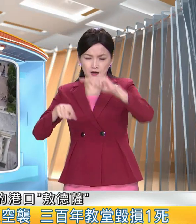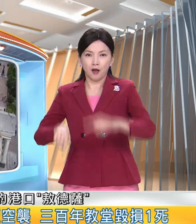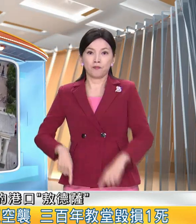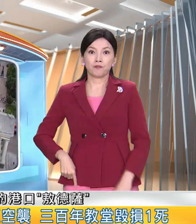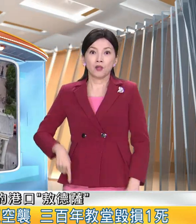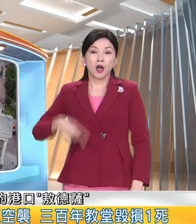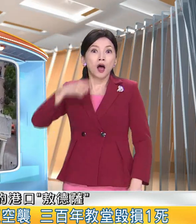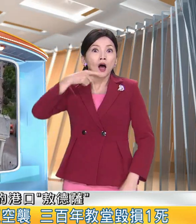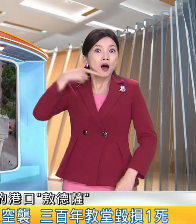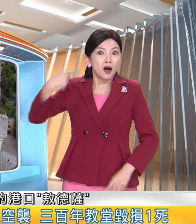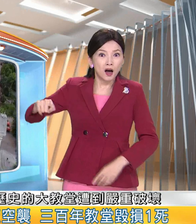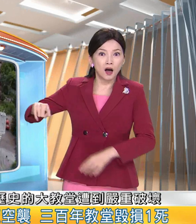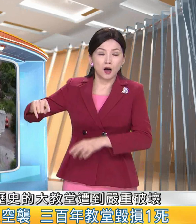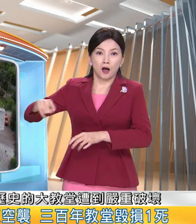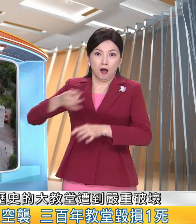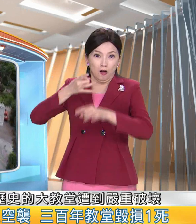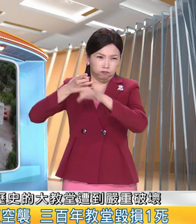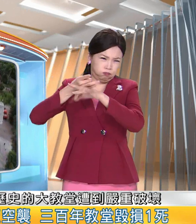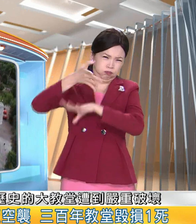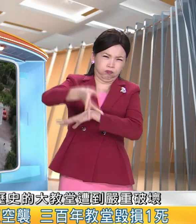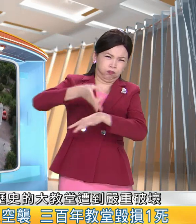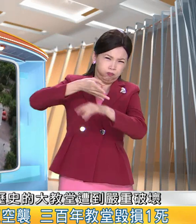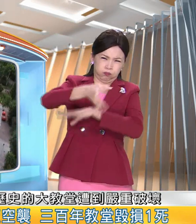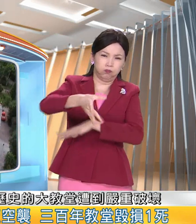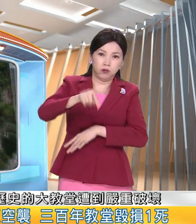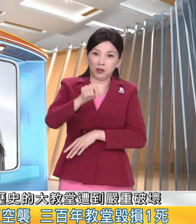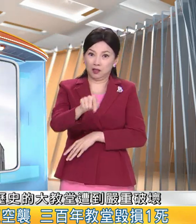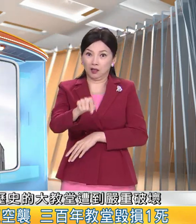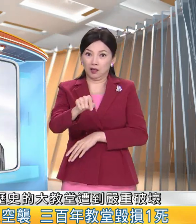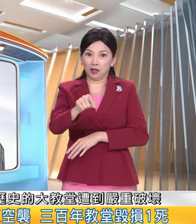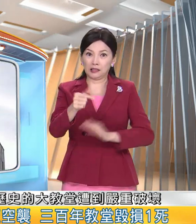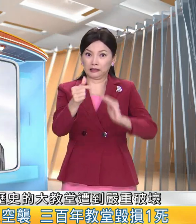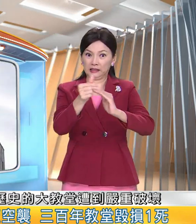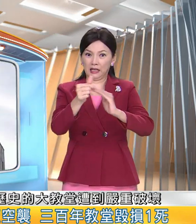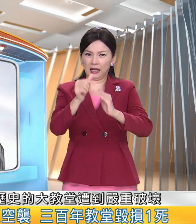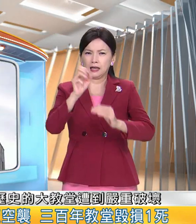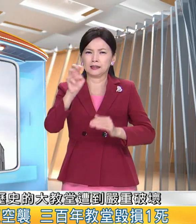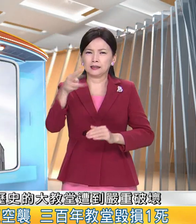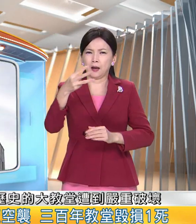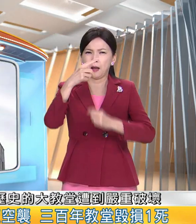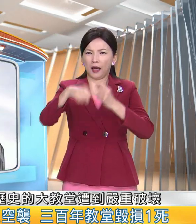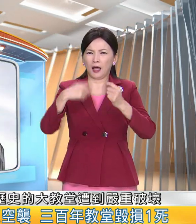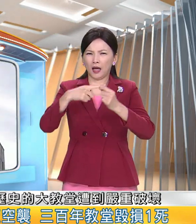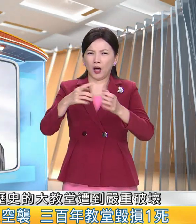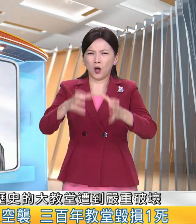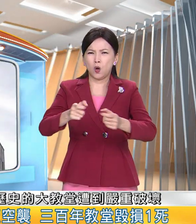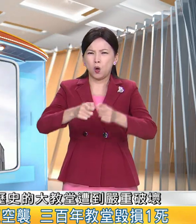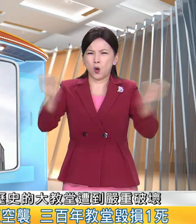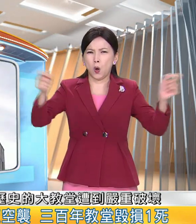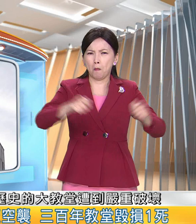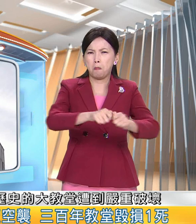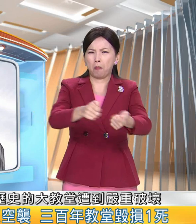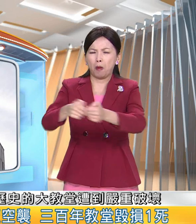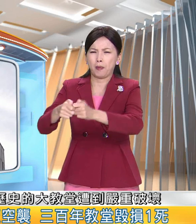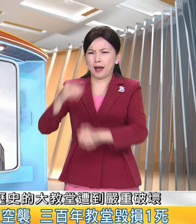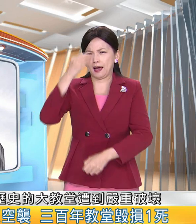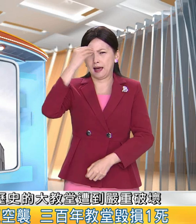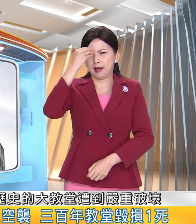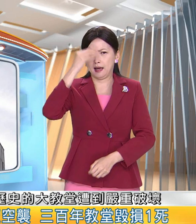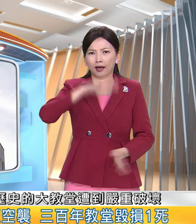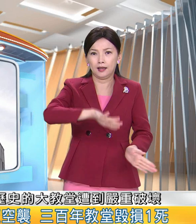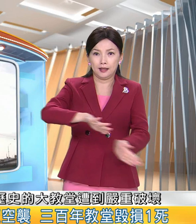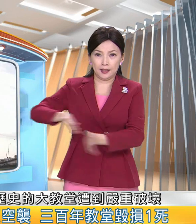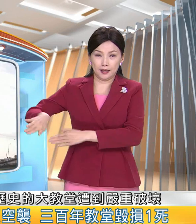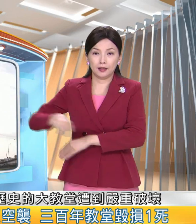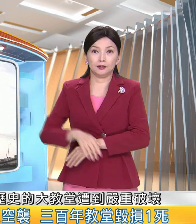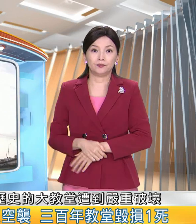口敖德萨，一座将近300年历史的大教堂遭到了严重的破